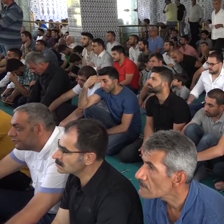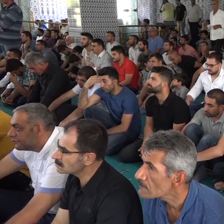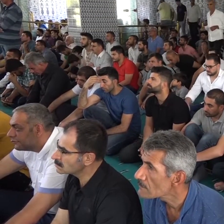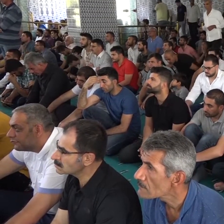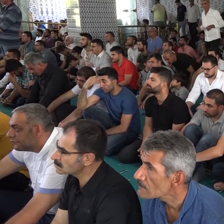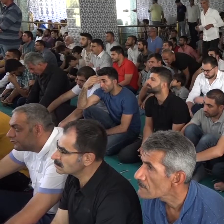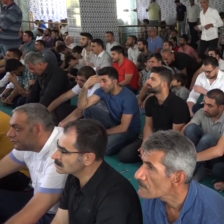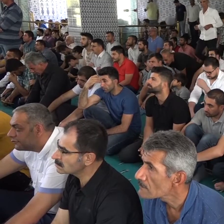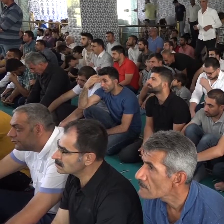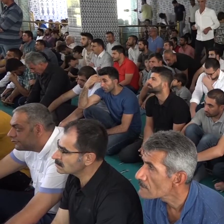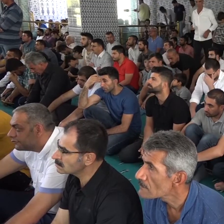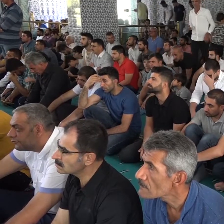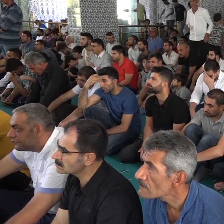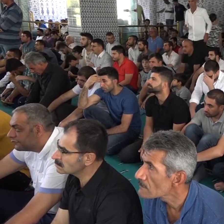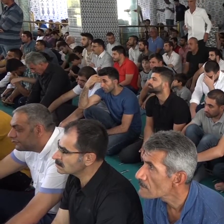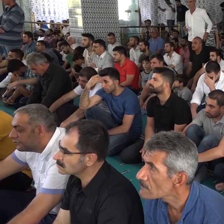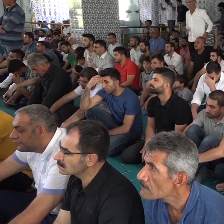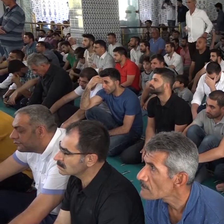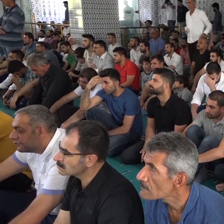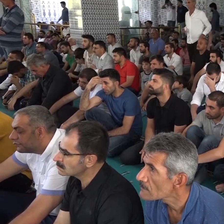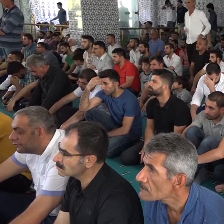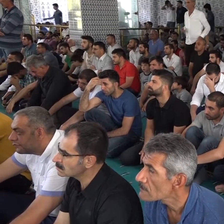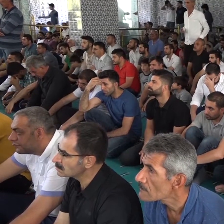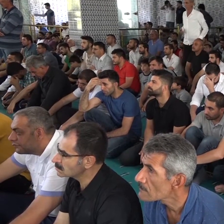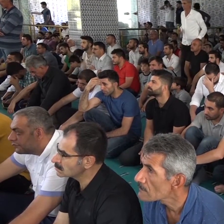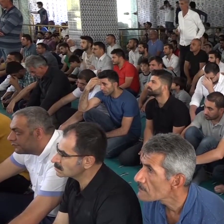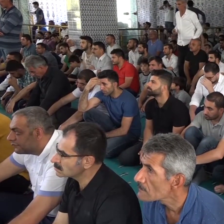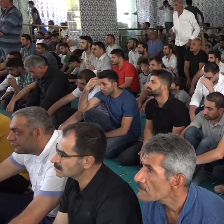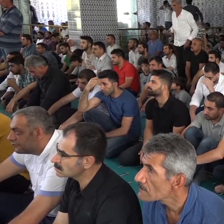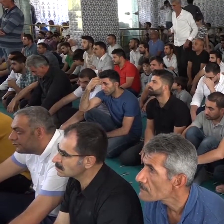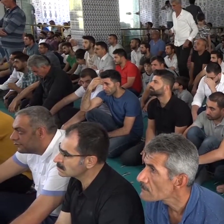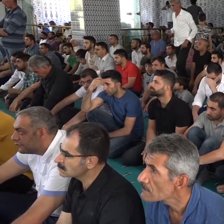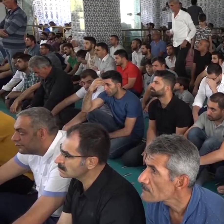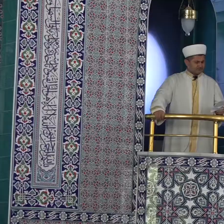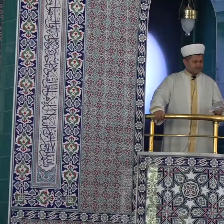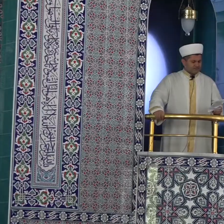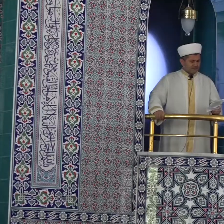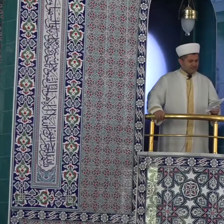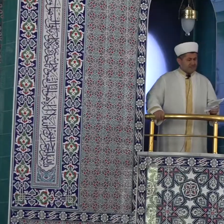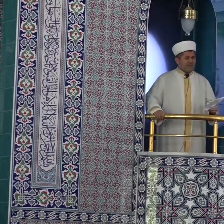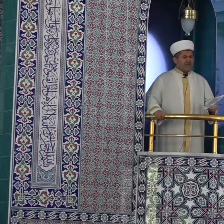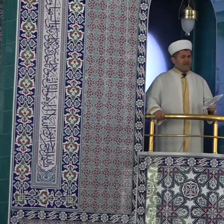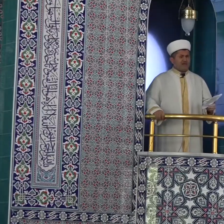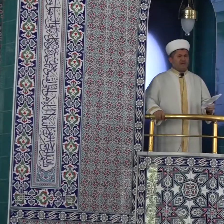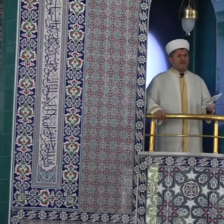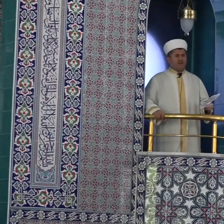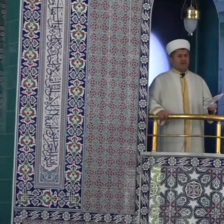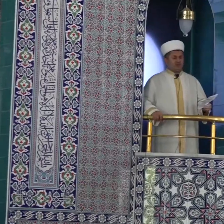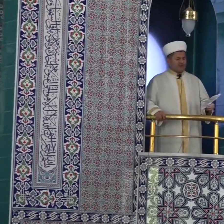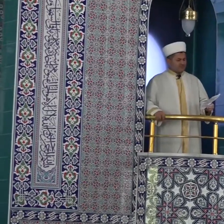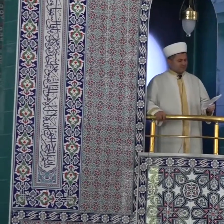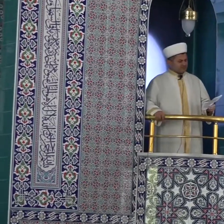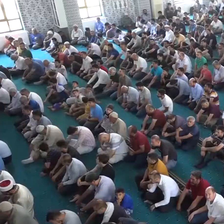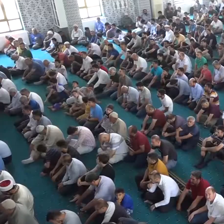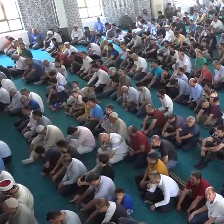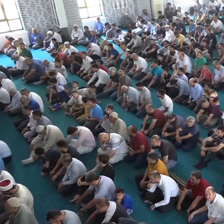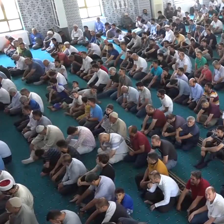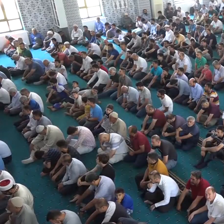من آيات الله لعلهم يذكرون. Ey